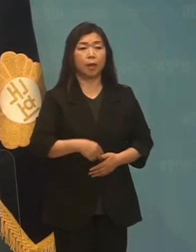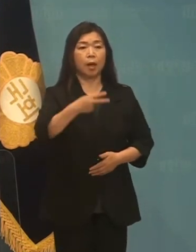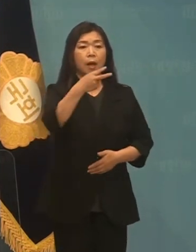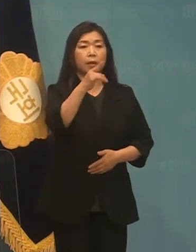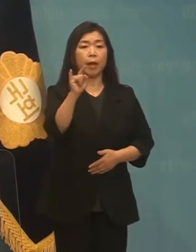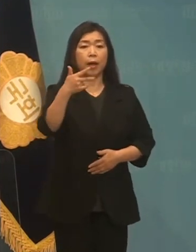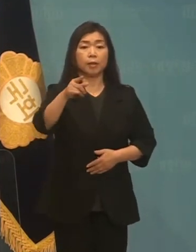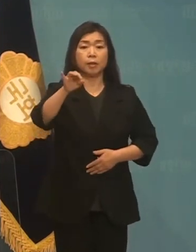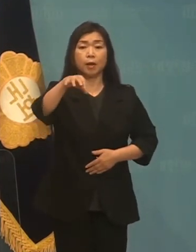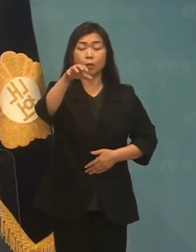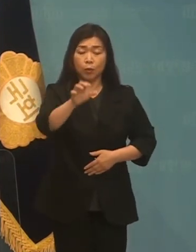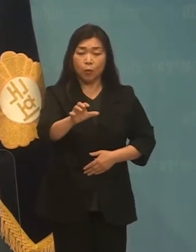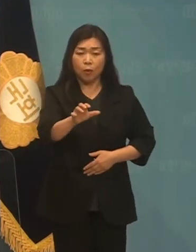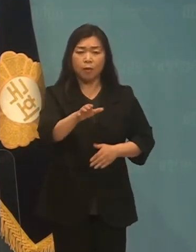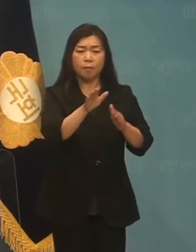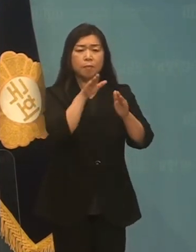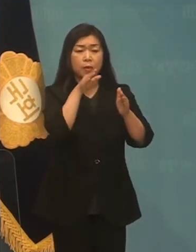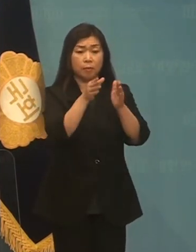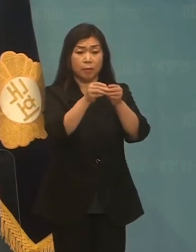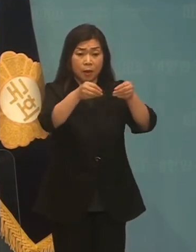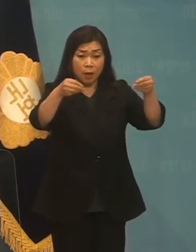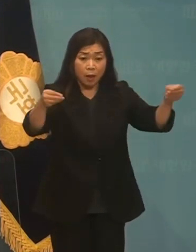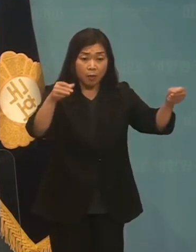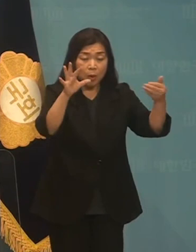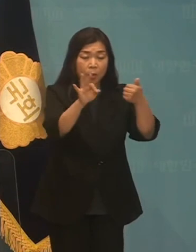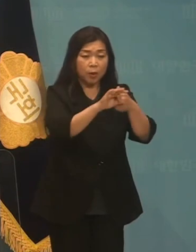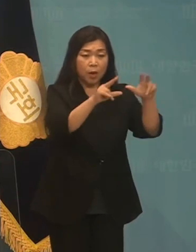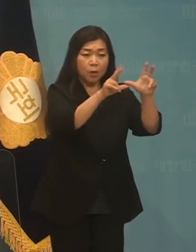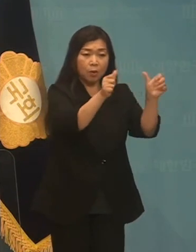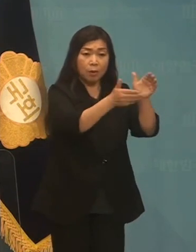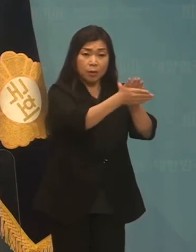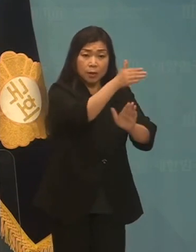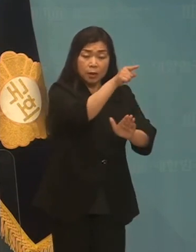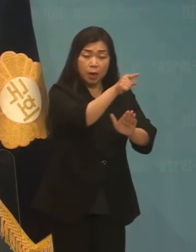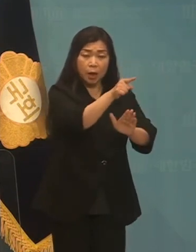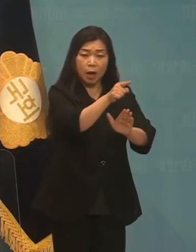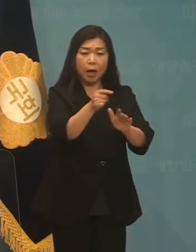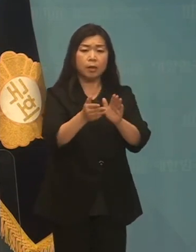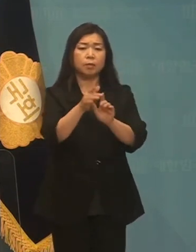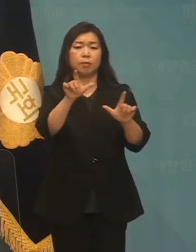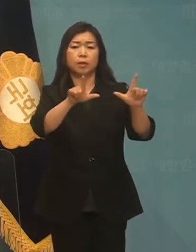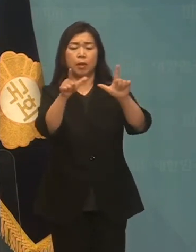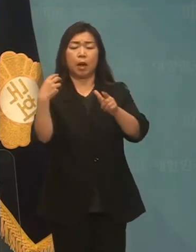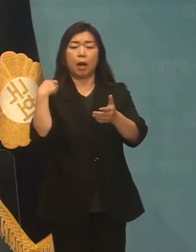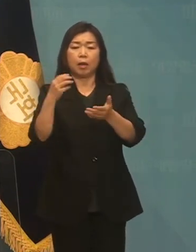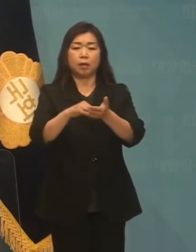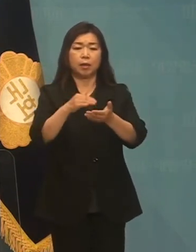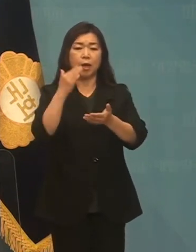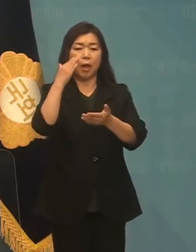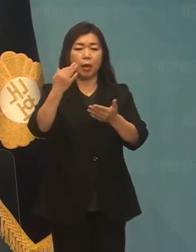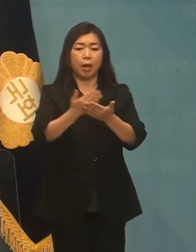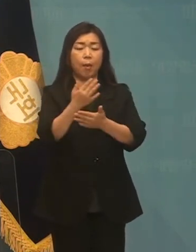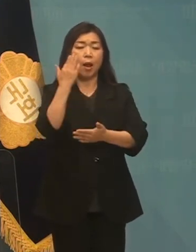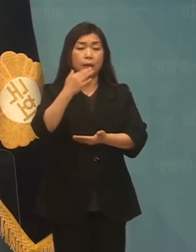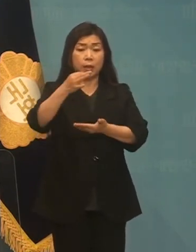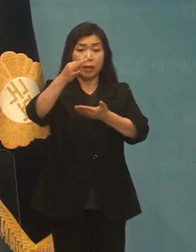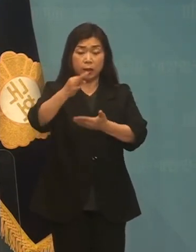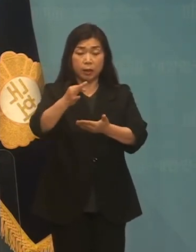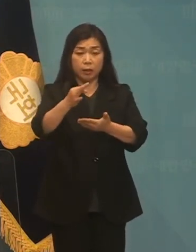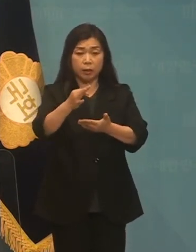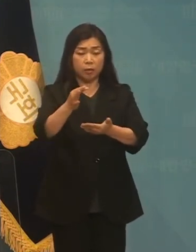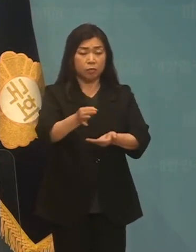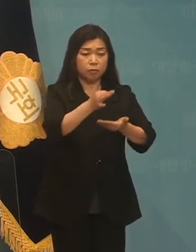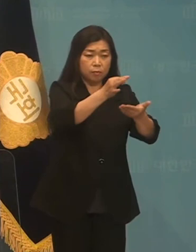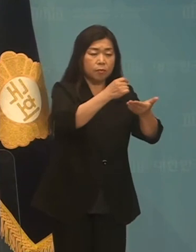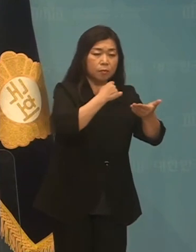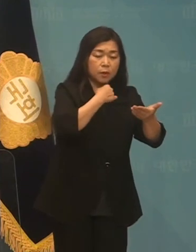대장동 게이트의 본질은 성남시가 시민의 품으로 환수하려고 하는 개발 이익을